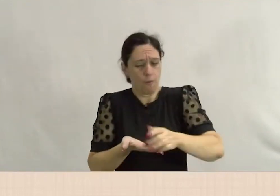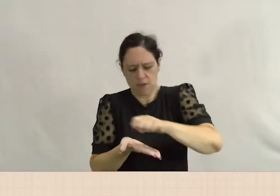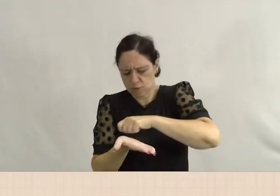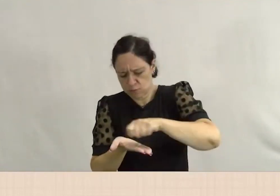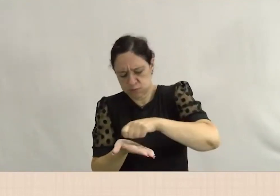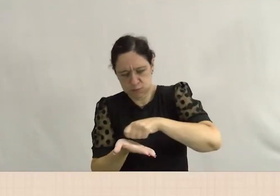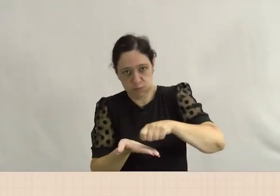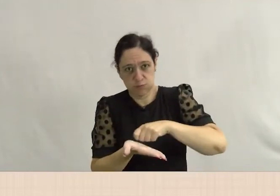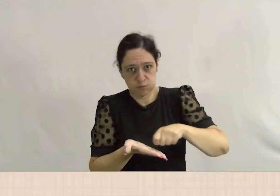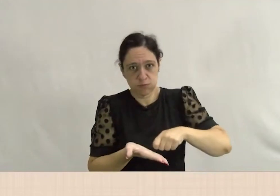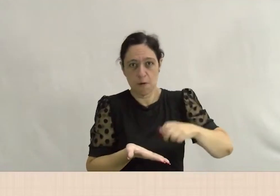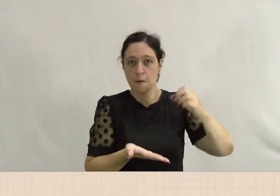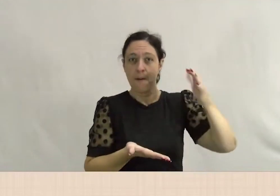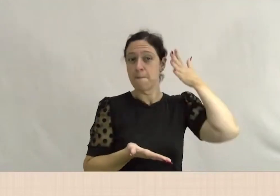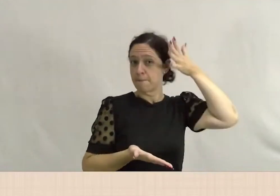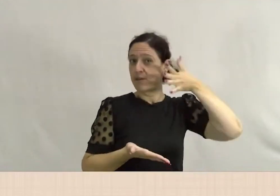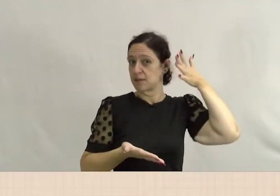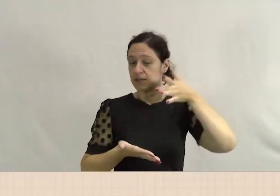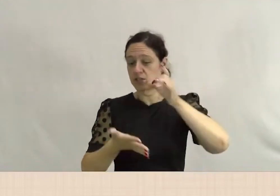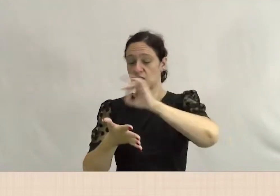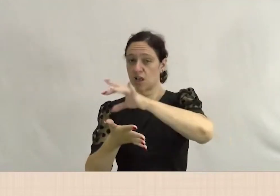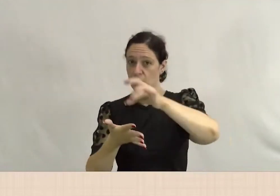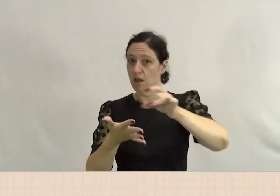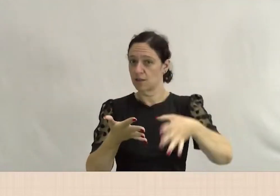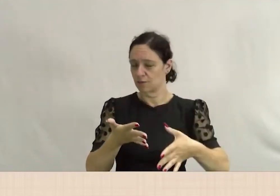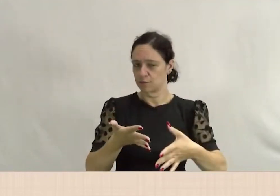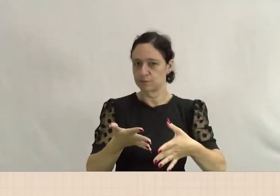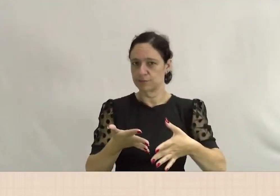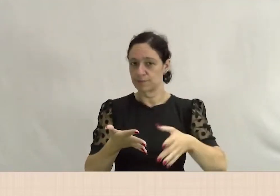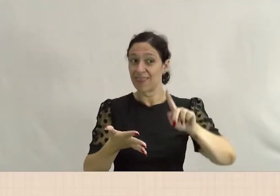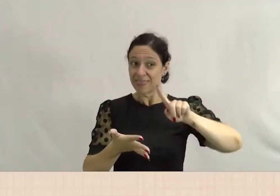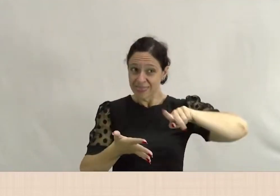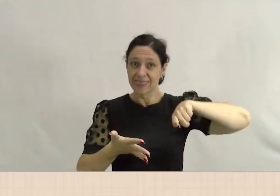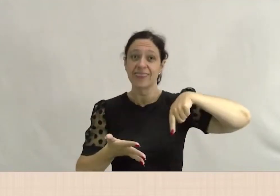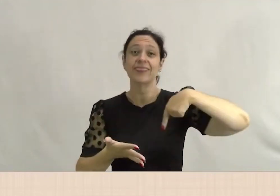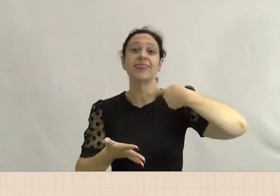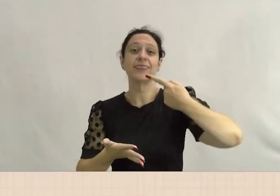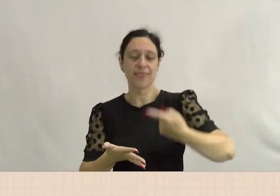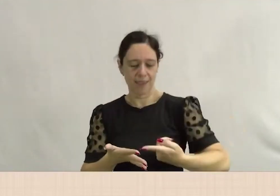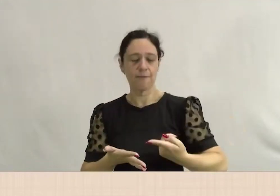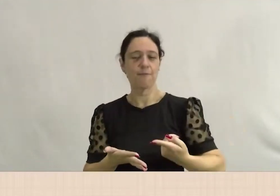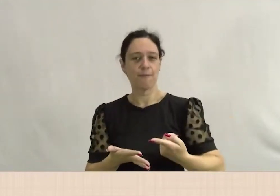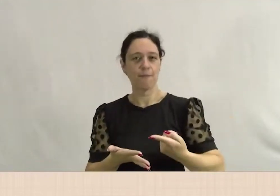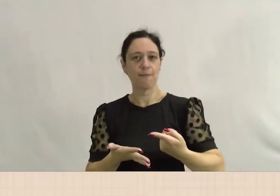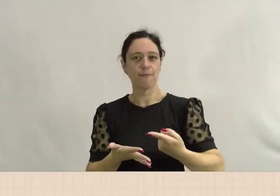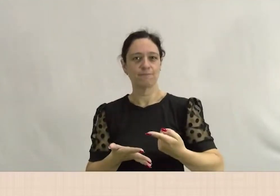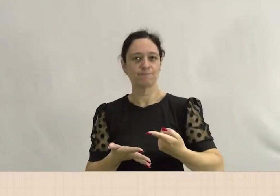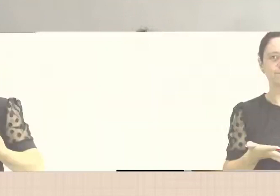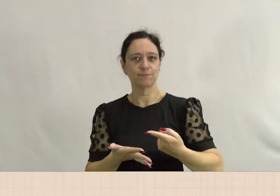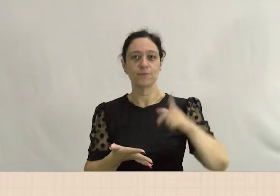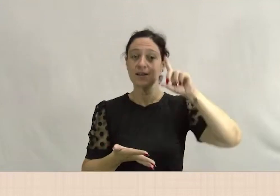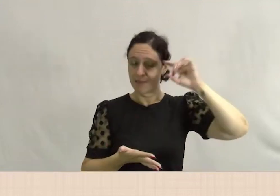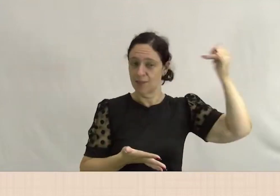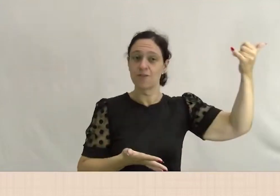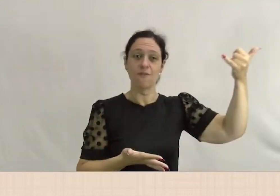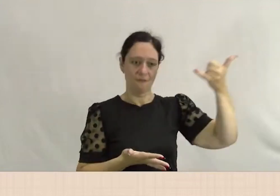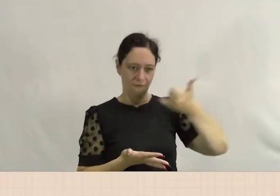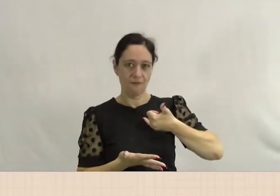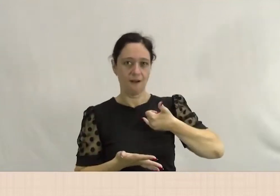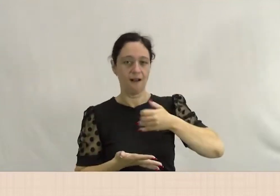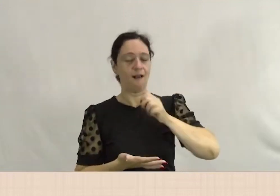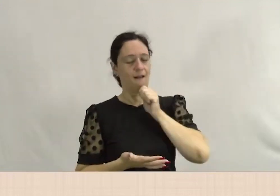mensagem. Evidente que depois de feito o esboço, o Senhor ainda, Ele pode falar de uma